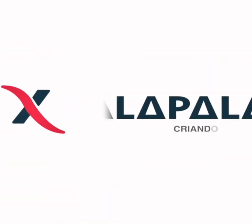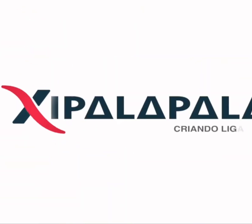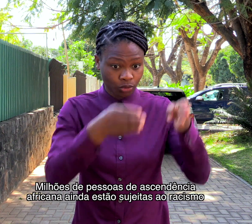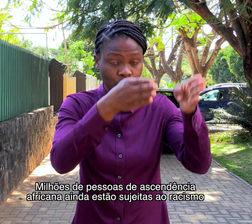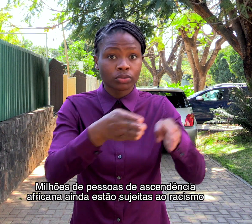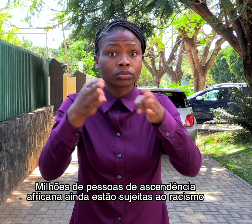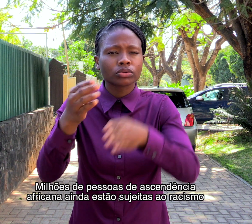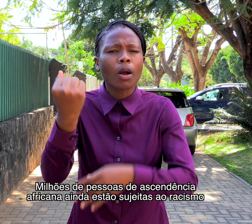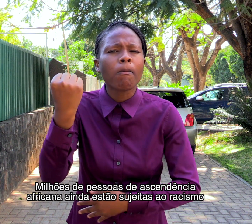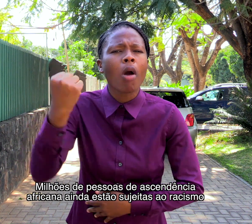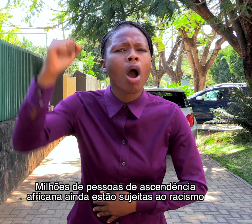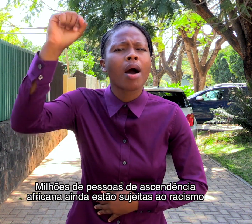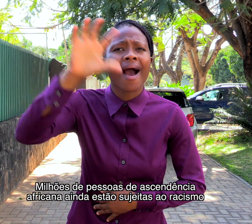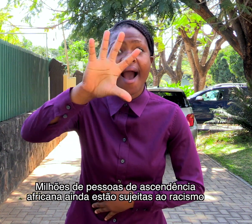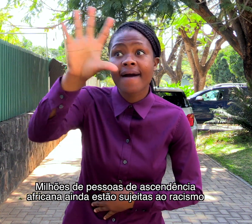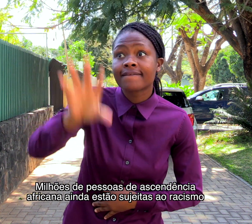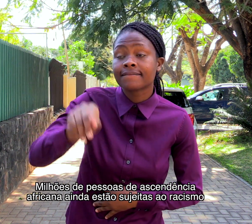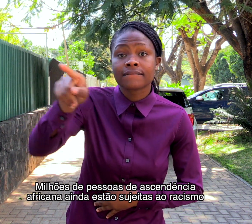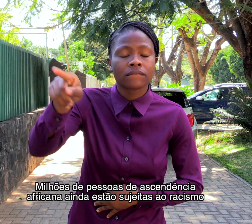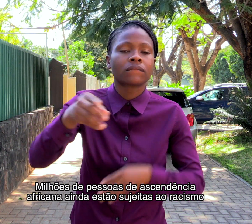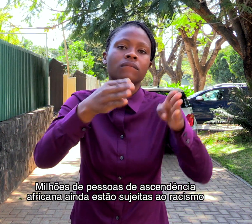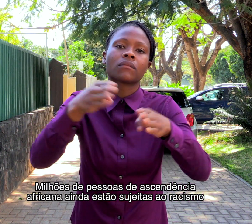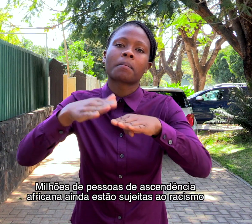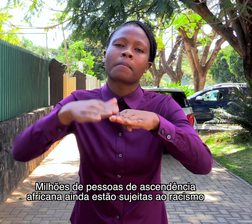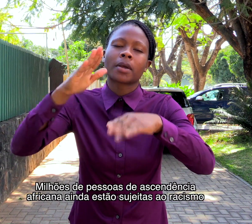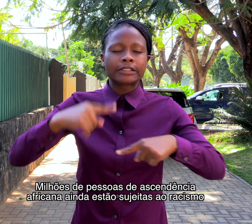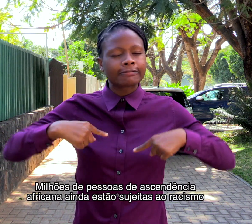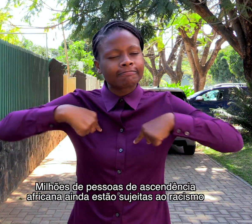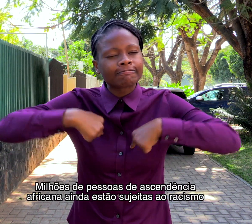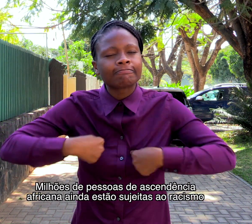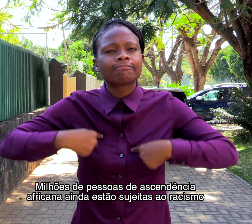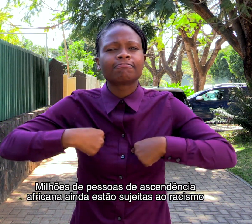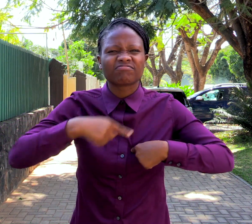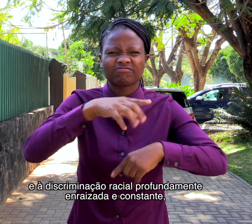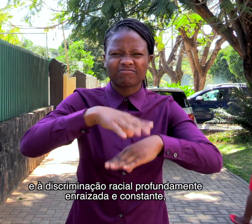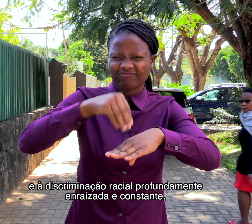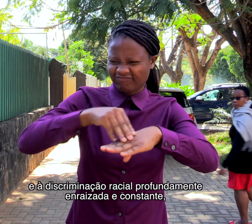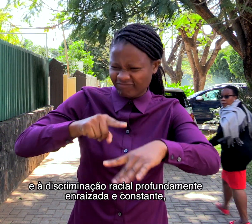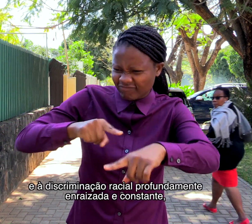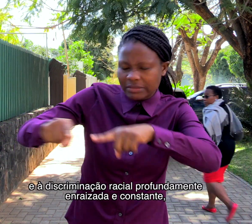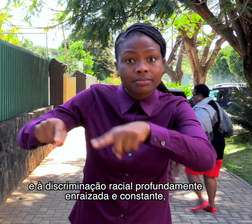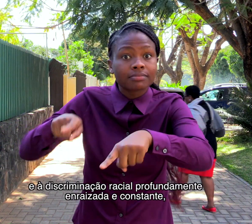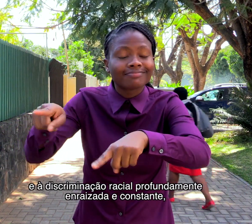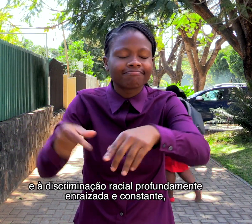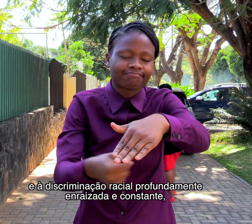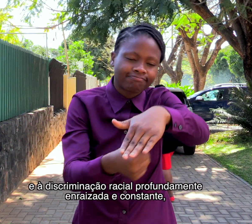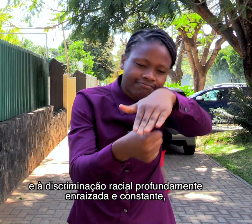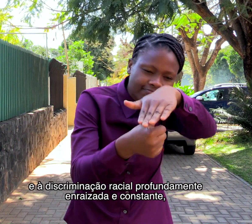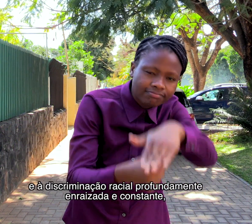Milhões de pessoas de ascendência africana ainda estão sujeitas ao racismo e à discriminação racial, profundamente